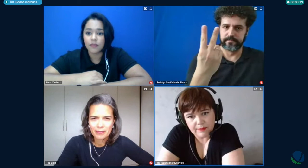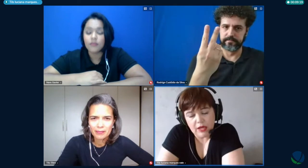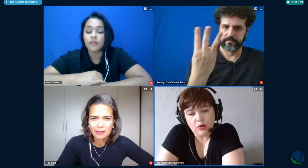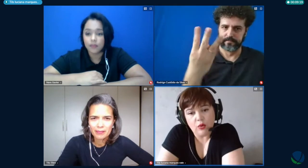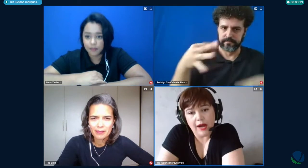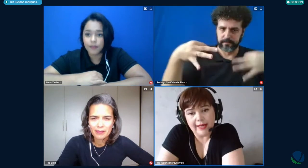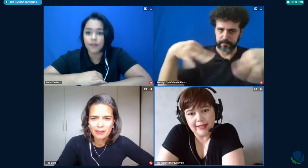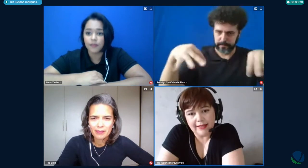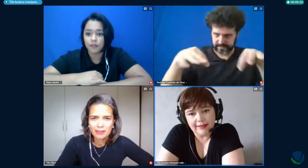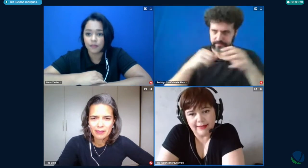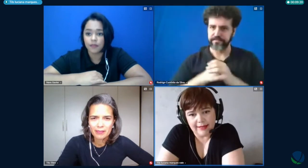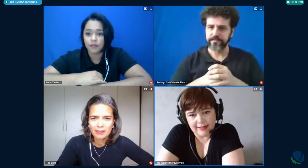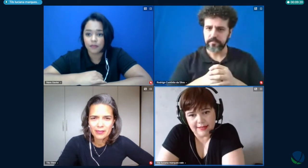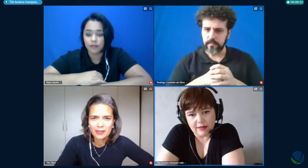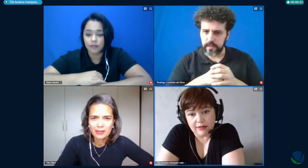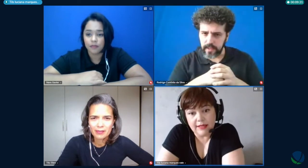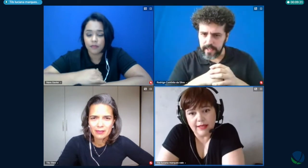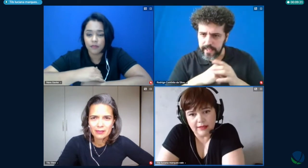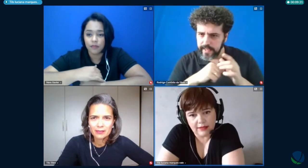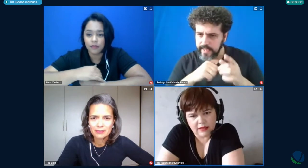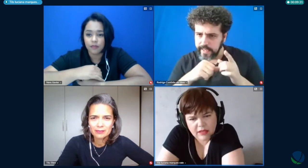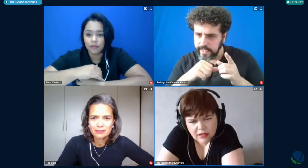página 43.